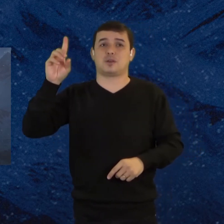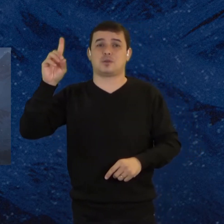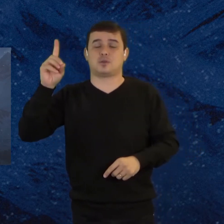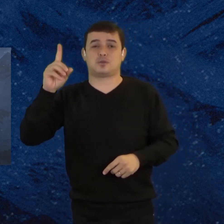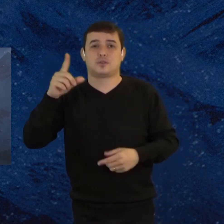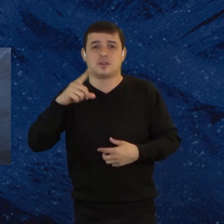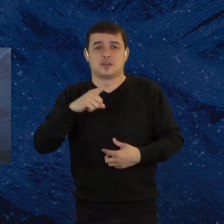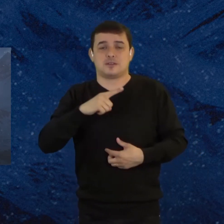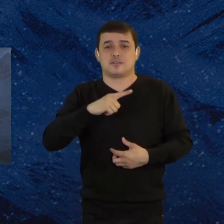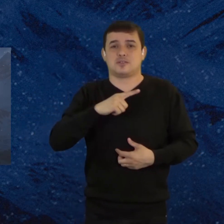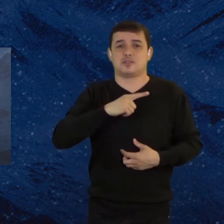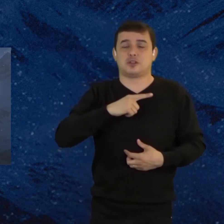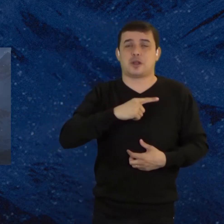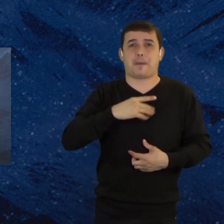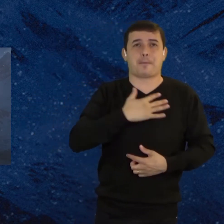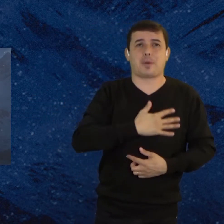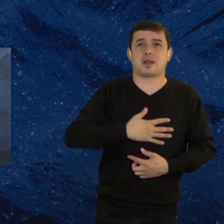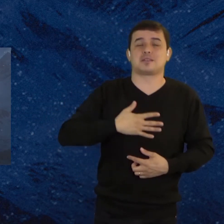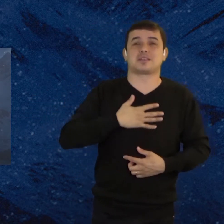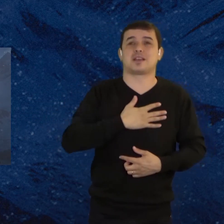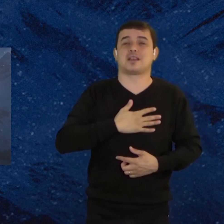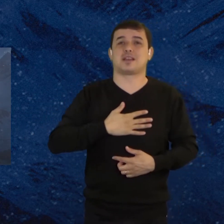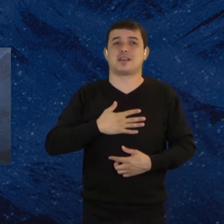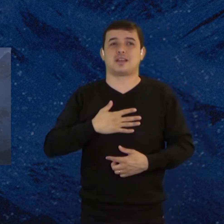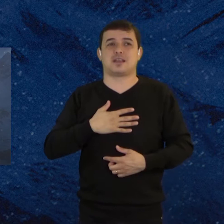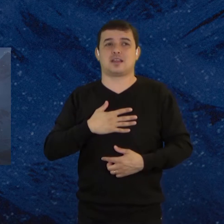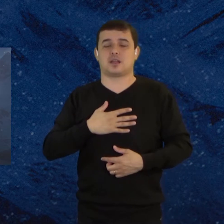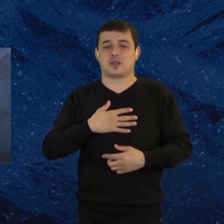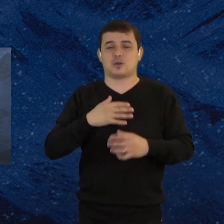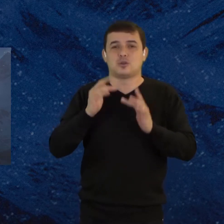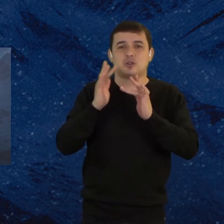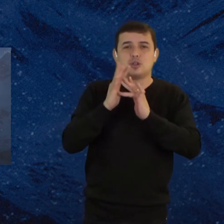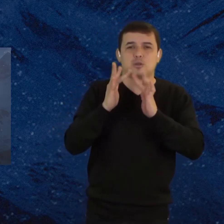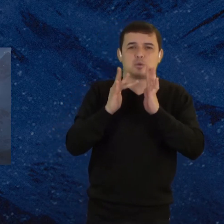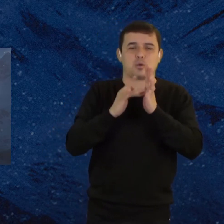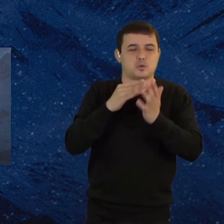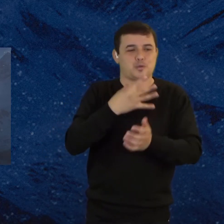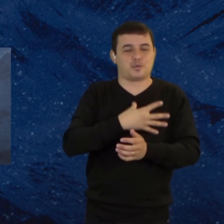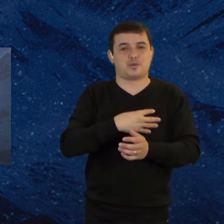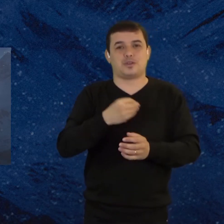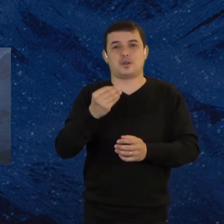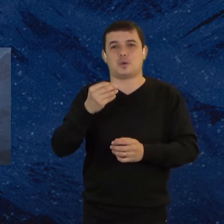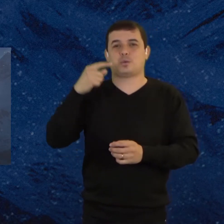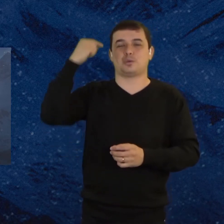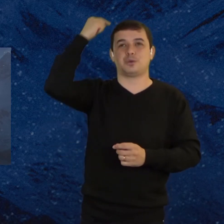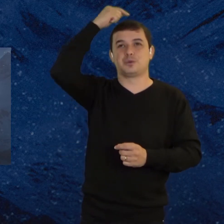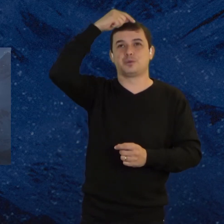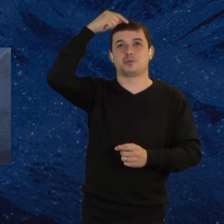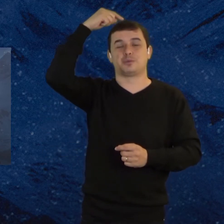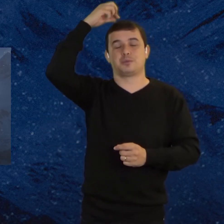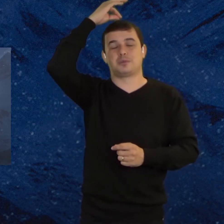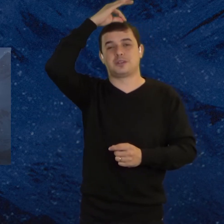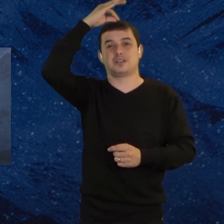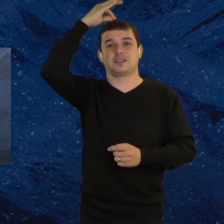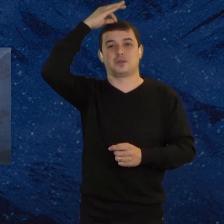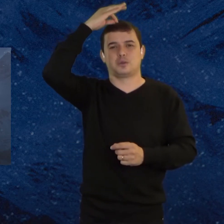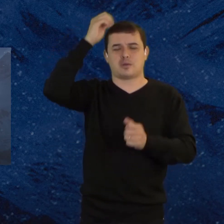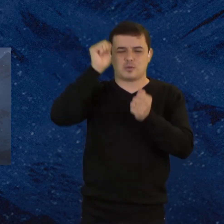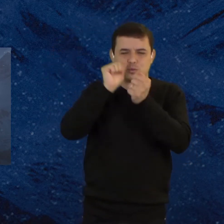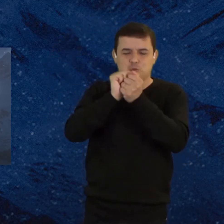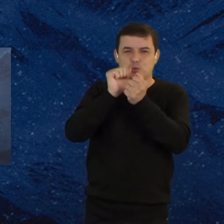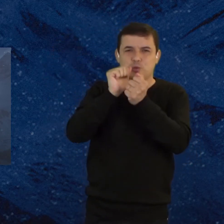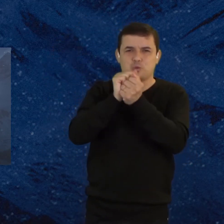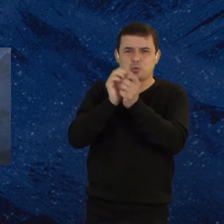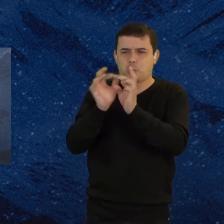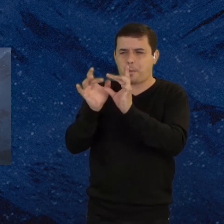O Pai e o Filho, nós temos visto, né, que os irmãos têm mostrado para nós na palavra profética, que já viviam nessa